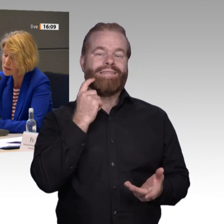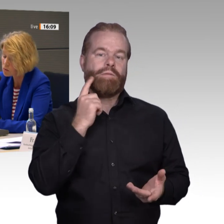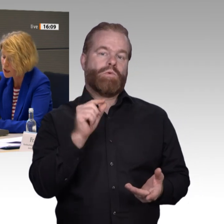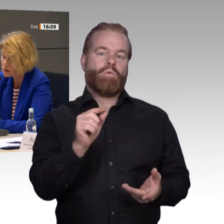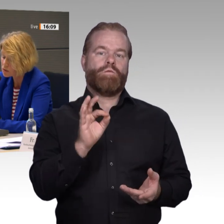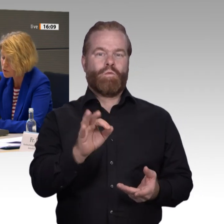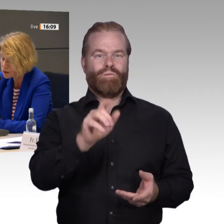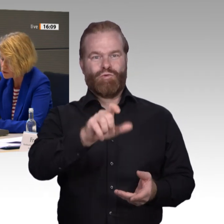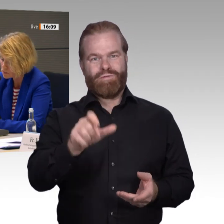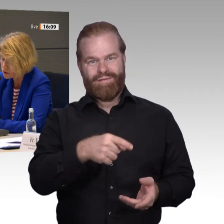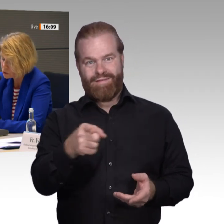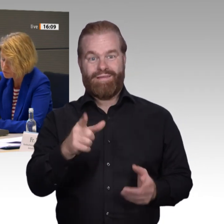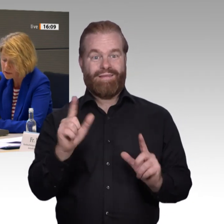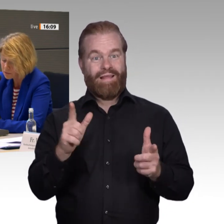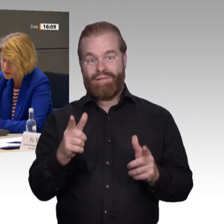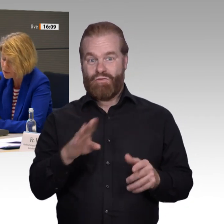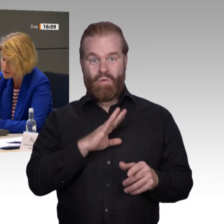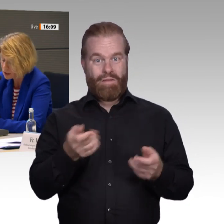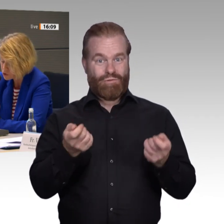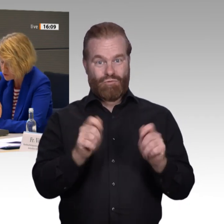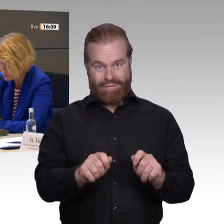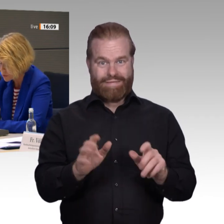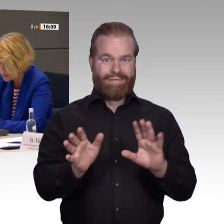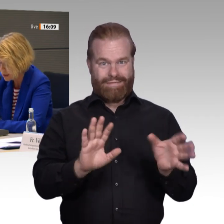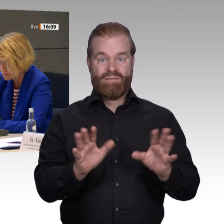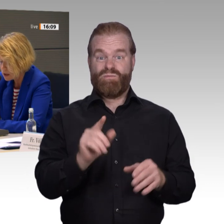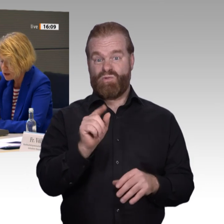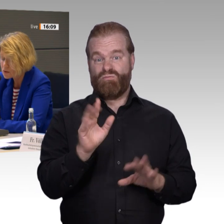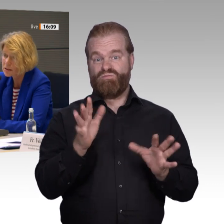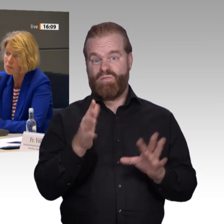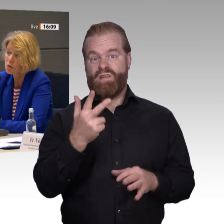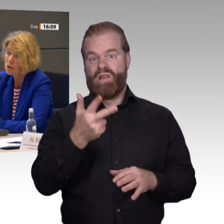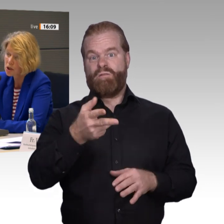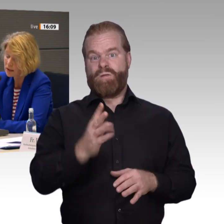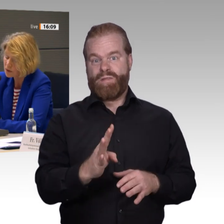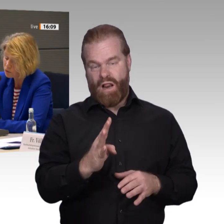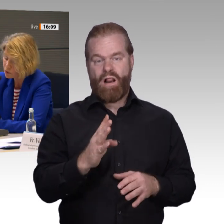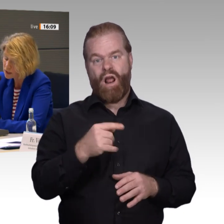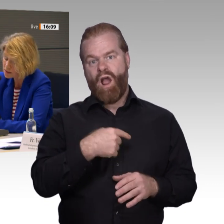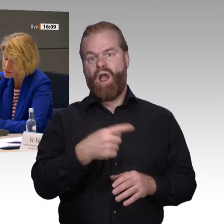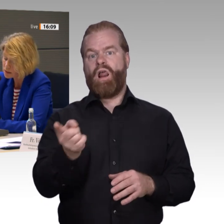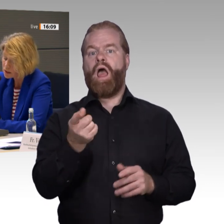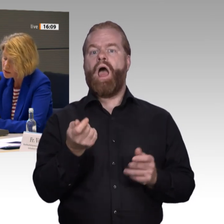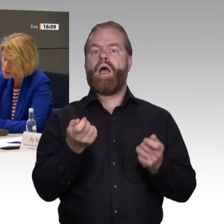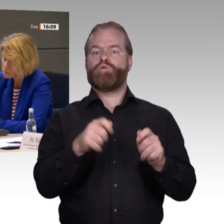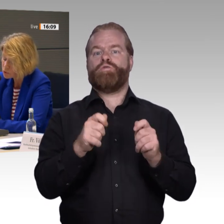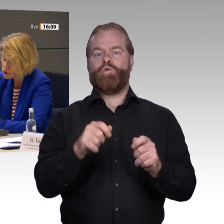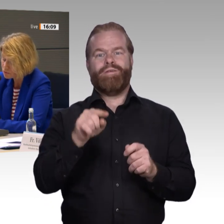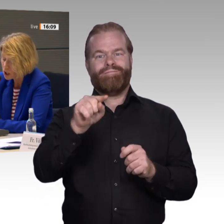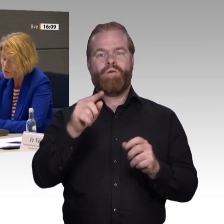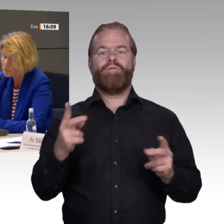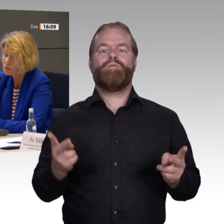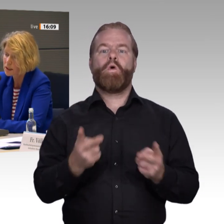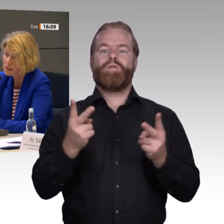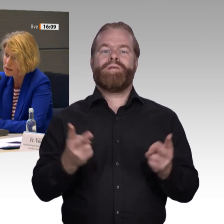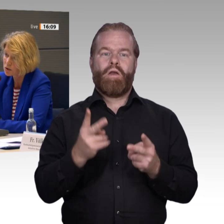überhaupt keinen Zugang zur vollen Ausbildung finden werden, weil sie keinen Schulabschluss haben. Aus diesem Grunde schlagen wir vor, dass dieses Budget